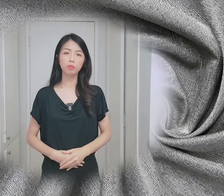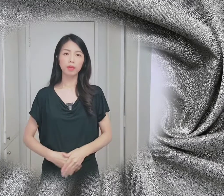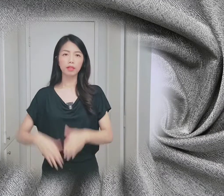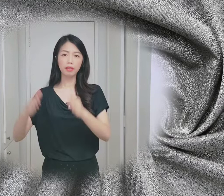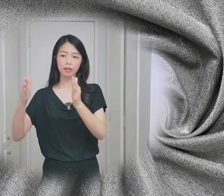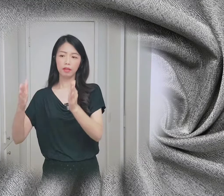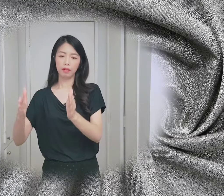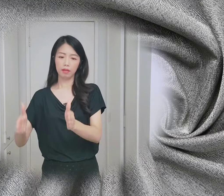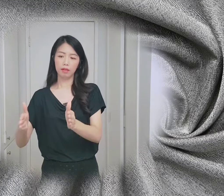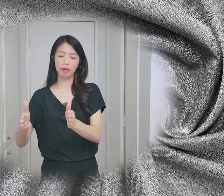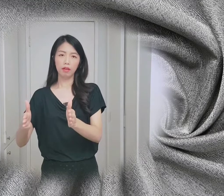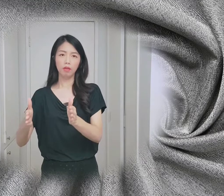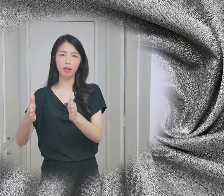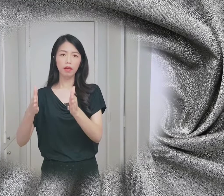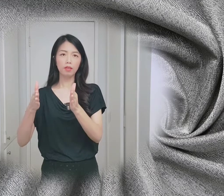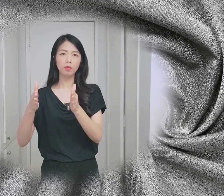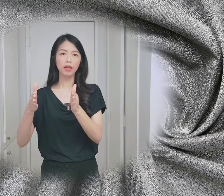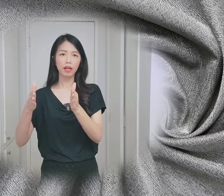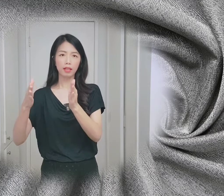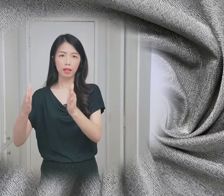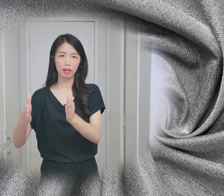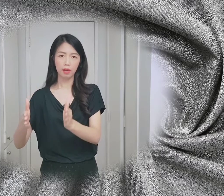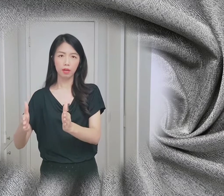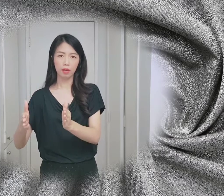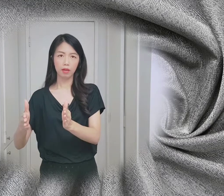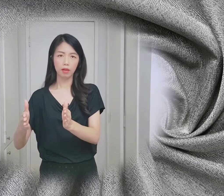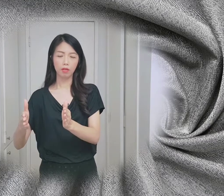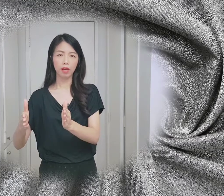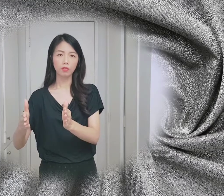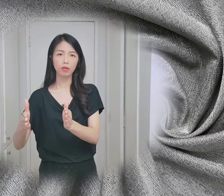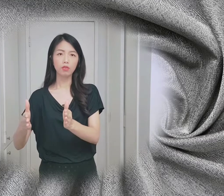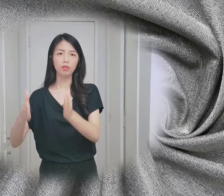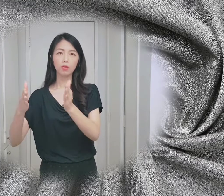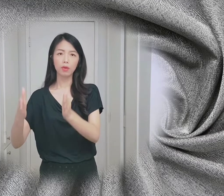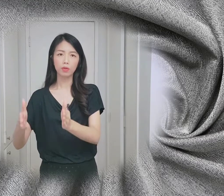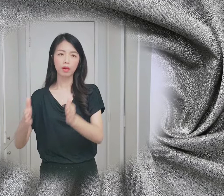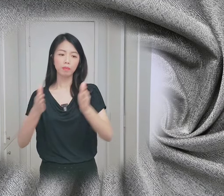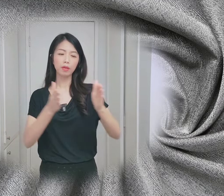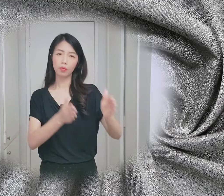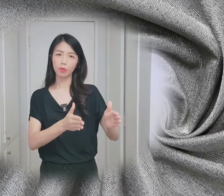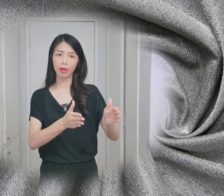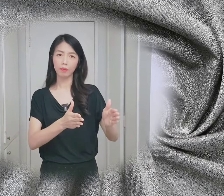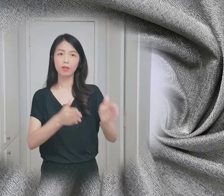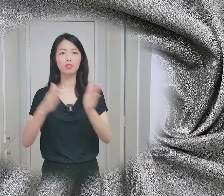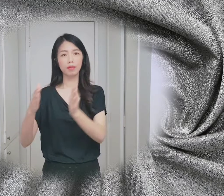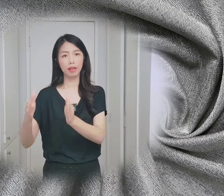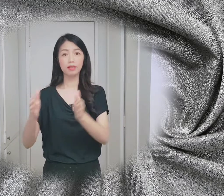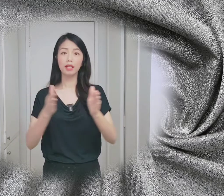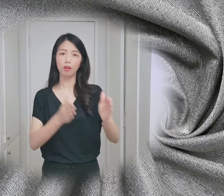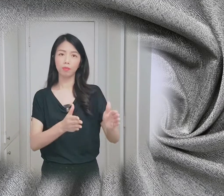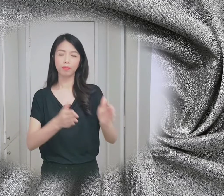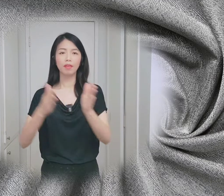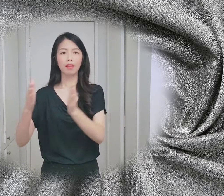되는데요. 준비는 이렇게 손을 나란히 이렇게 양손 다 해주시고 왼쪽에 한번 오른쪽에 한번 해주시면